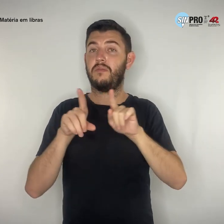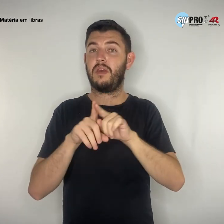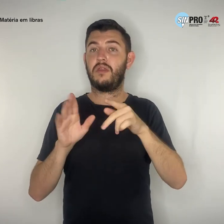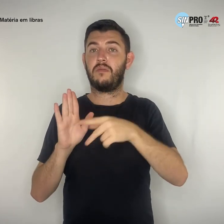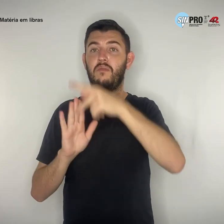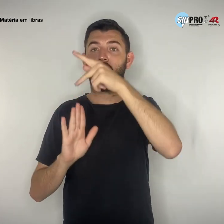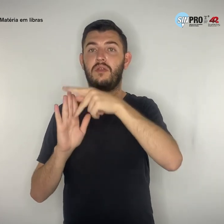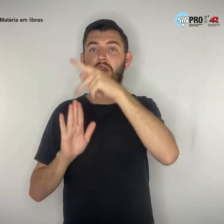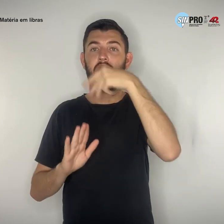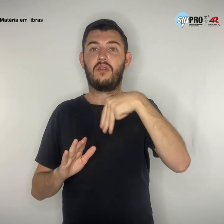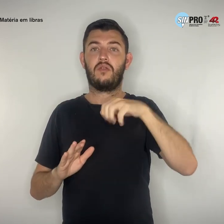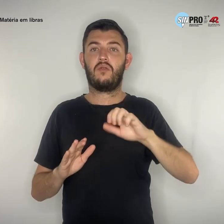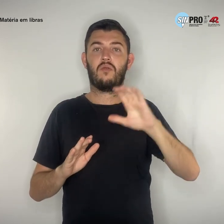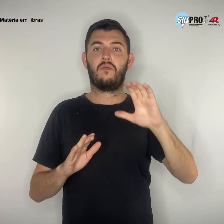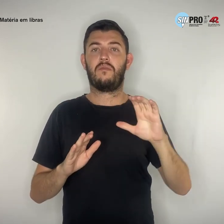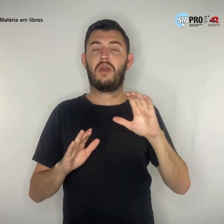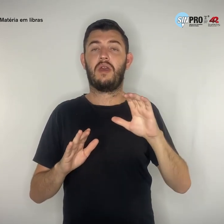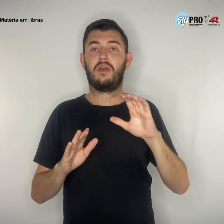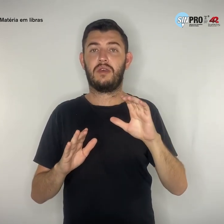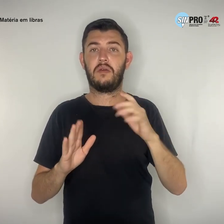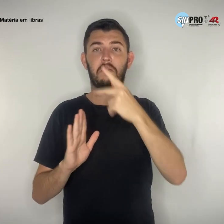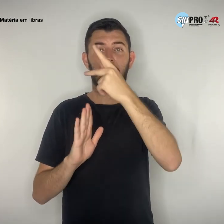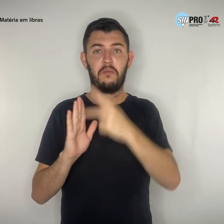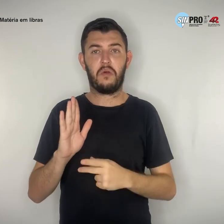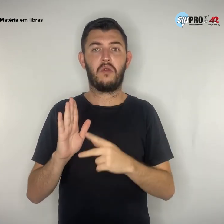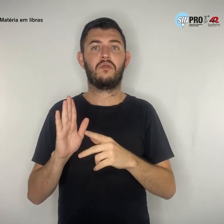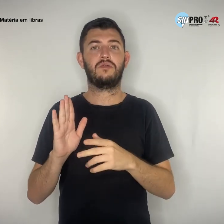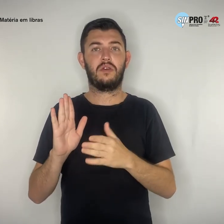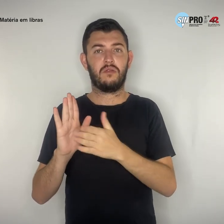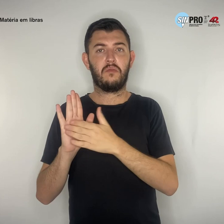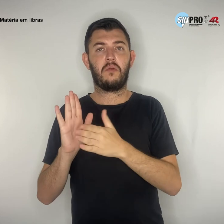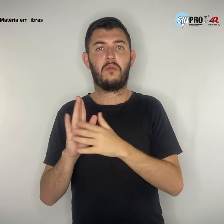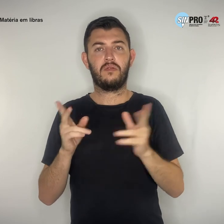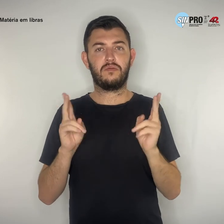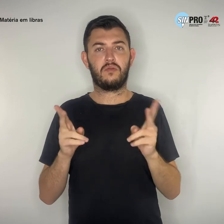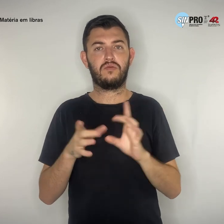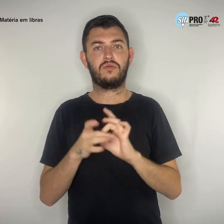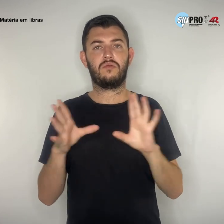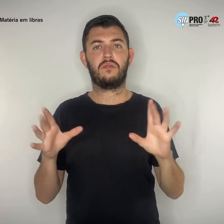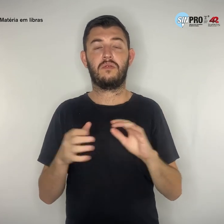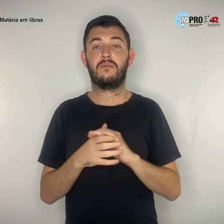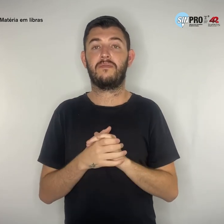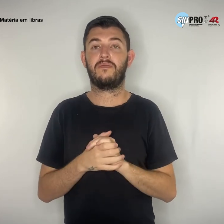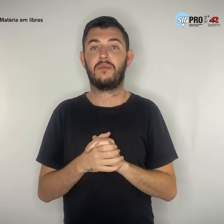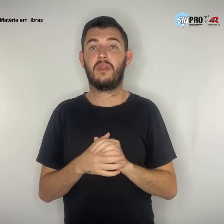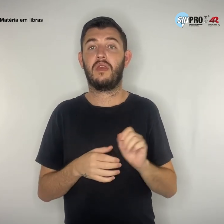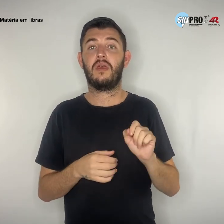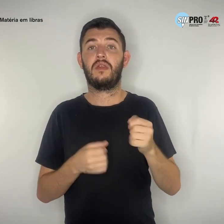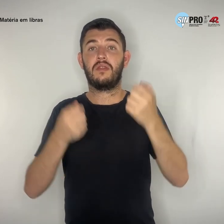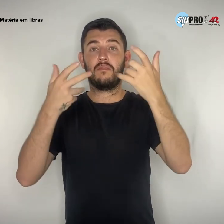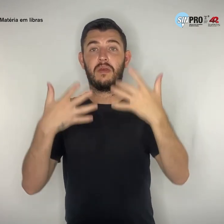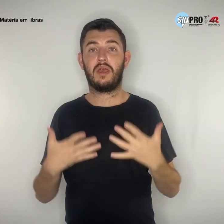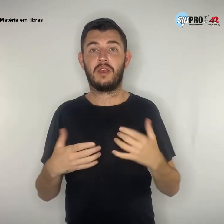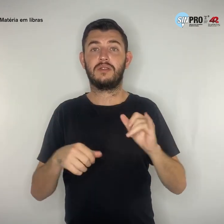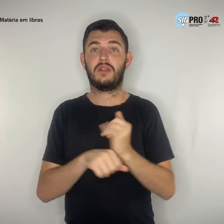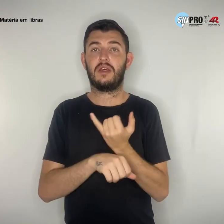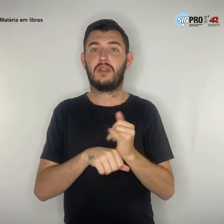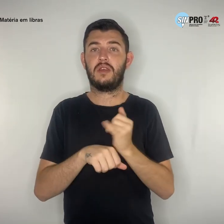programa. Para ele, a forma de combater os ataques terroristas nas escolas no